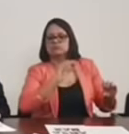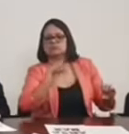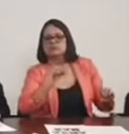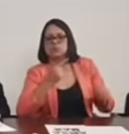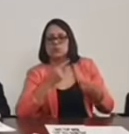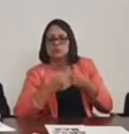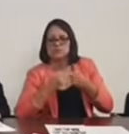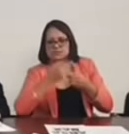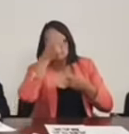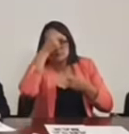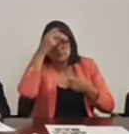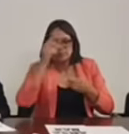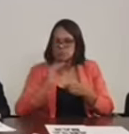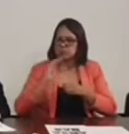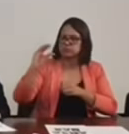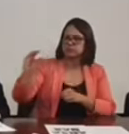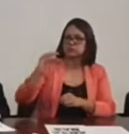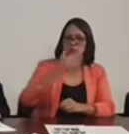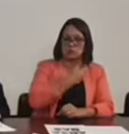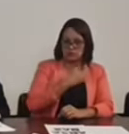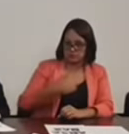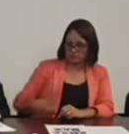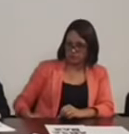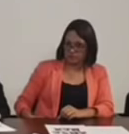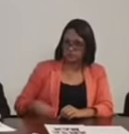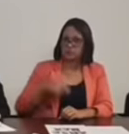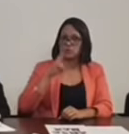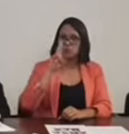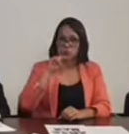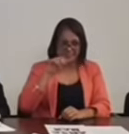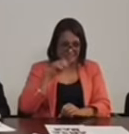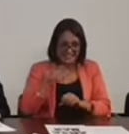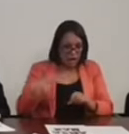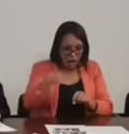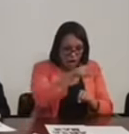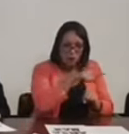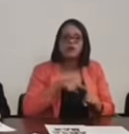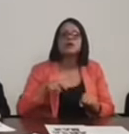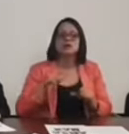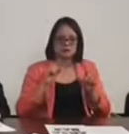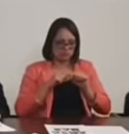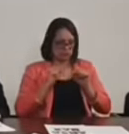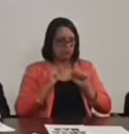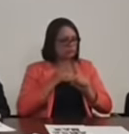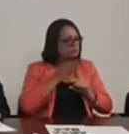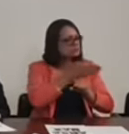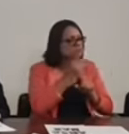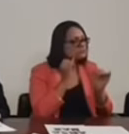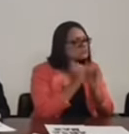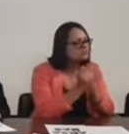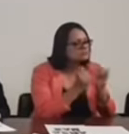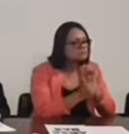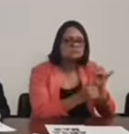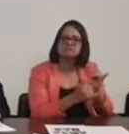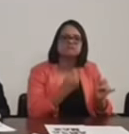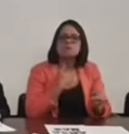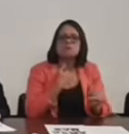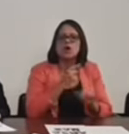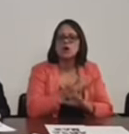para o Estado, da União, esses órgãos de controle vão ter acesso livre. Não vai poder